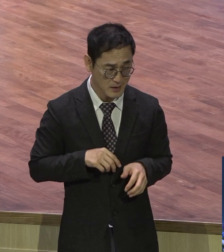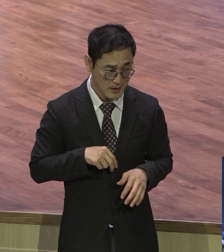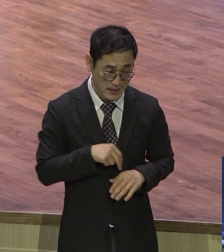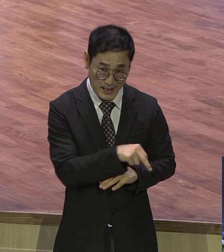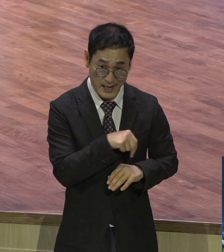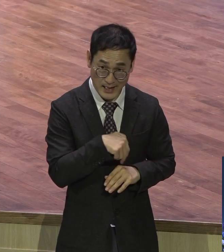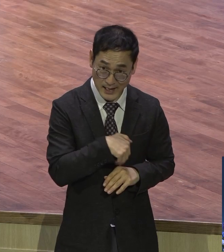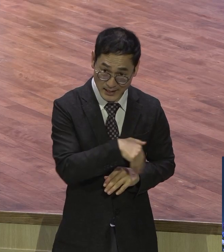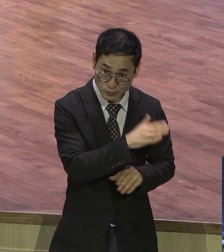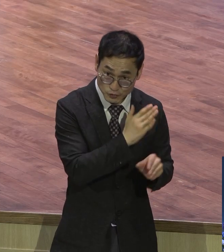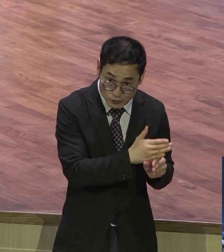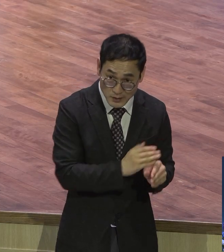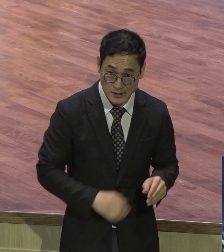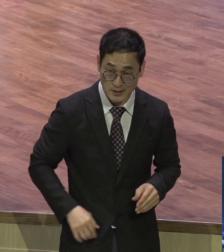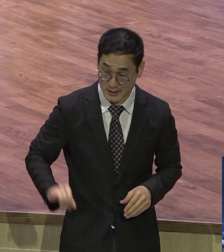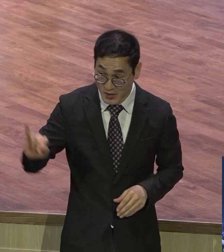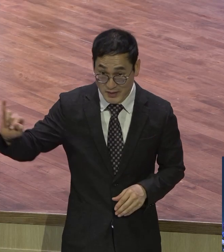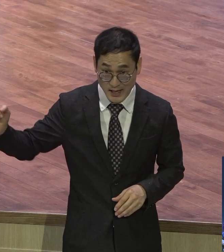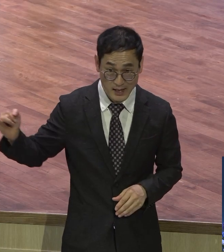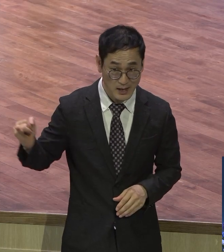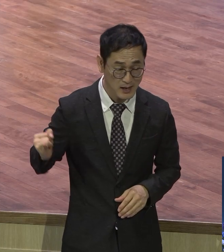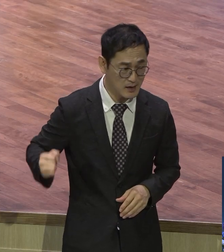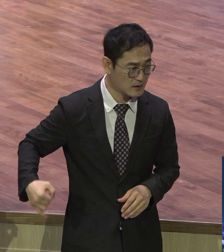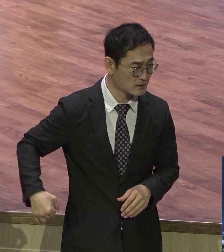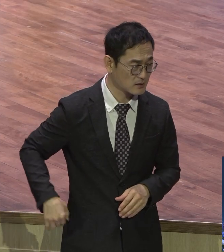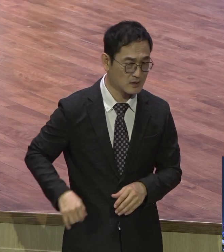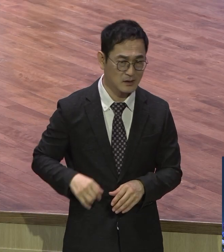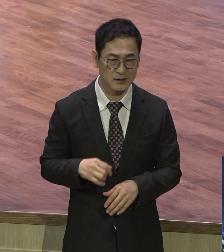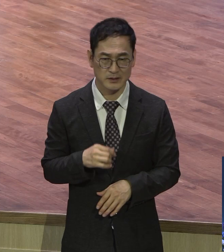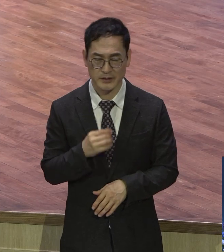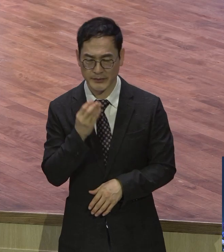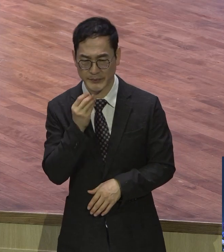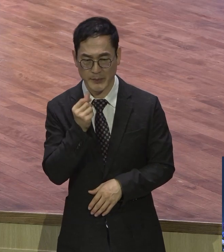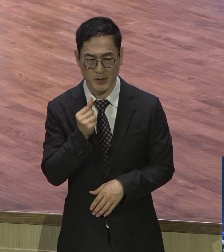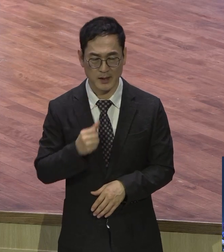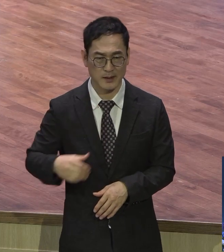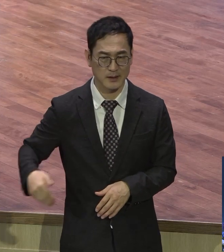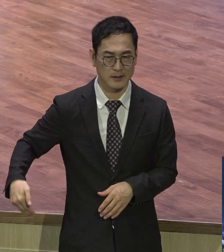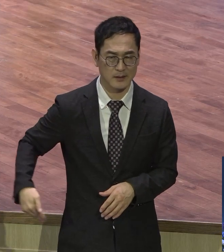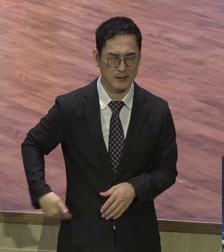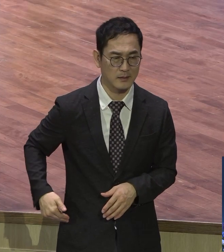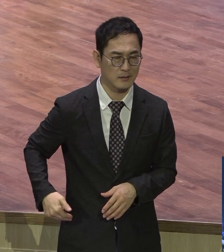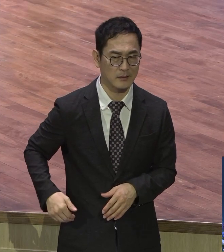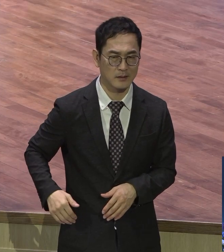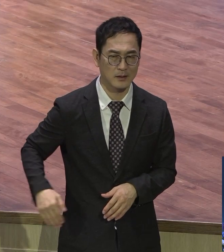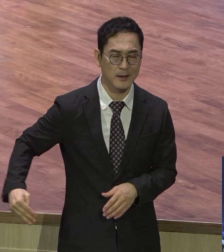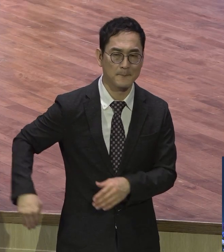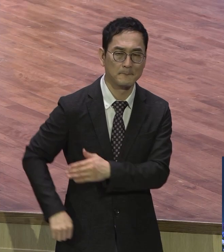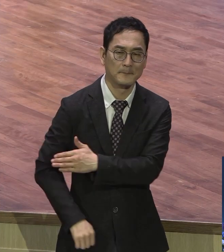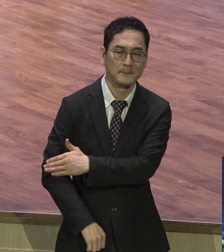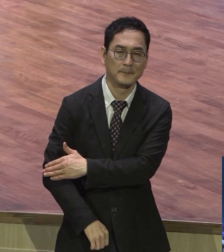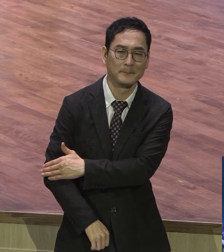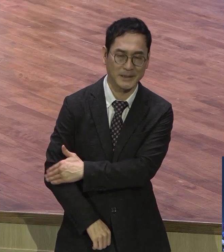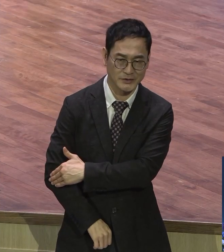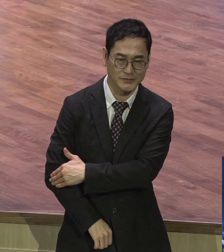해를 혈중을 앓던 여자가 예수님 뒤로 와서 몰래 예수님의 거도서를 만졌습니다.